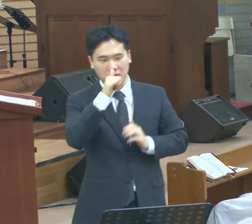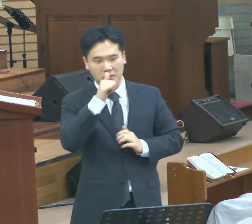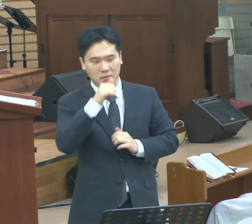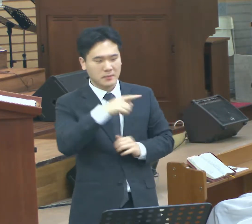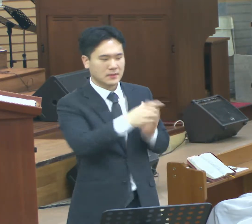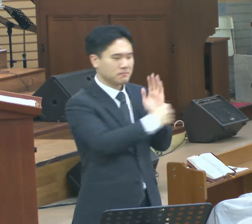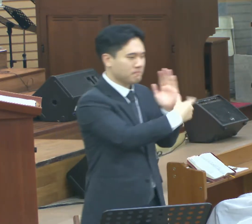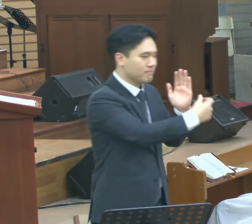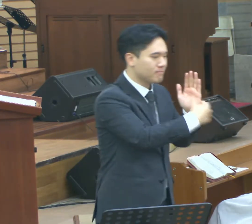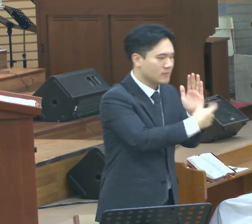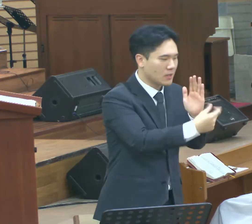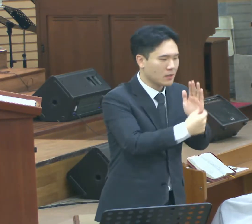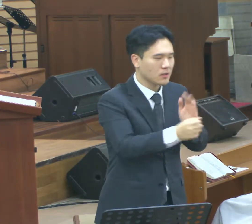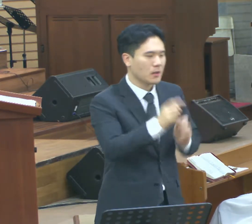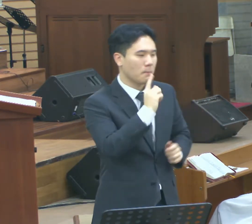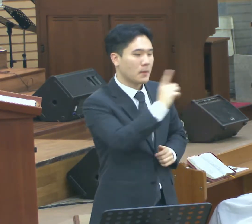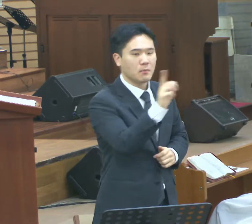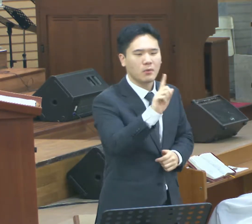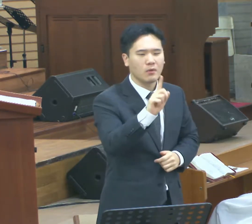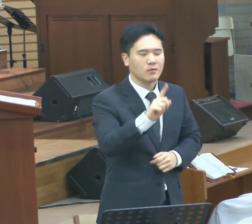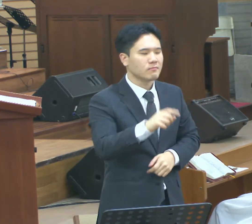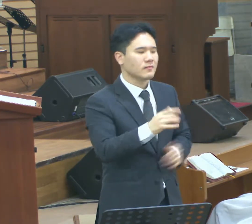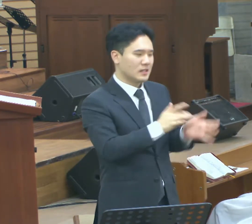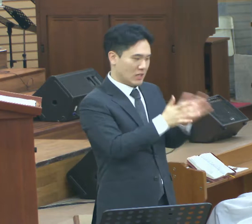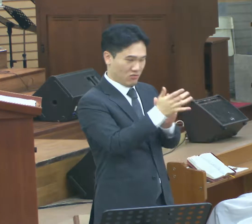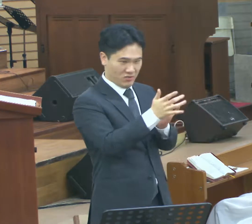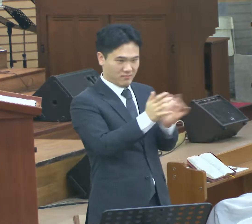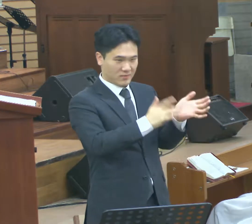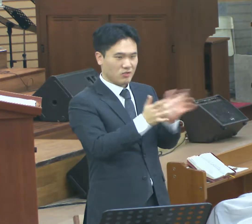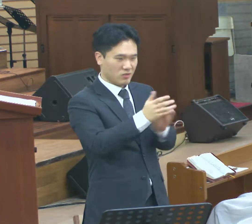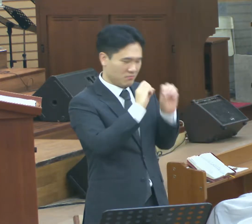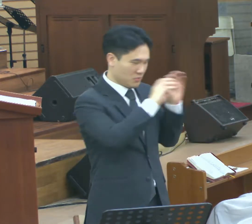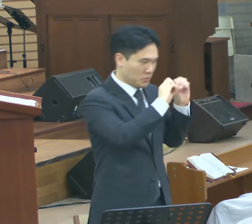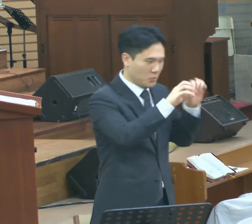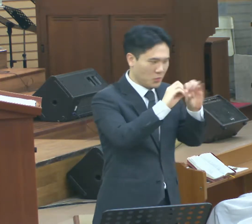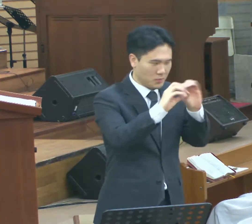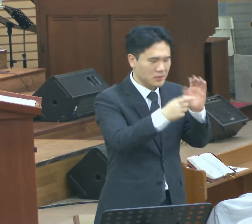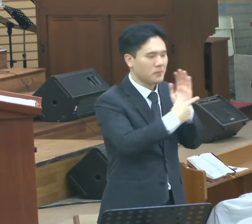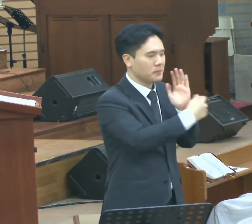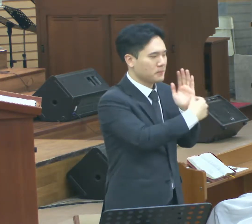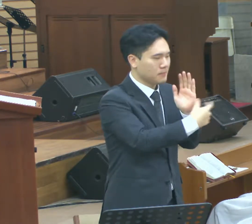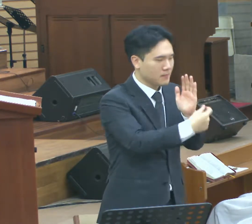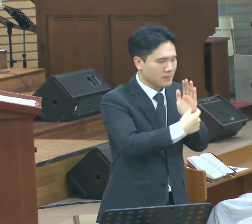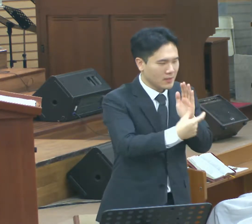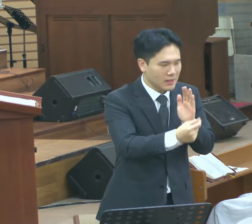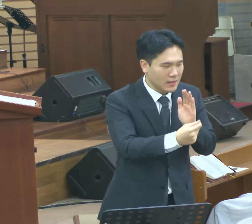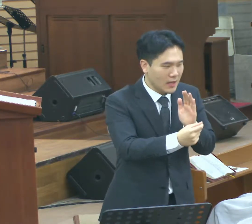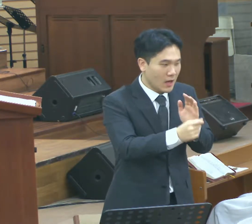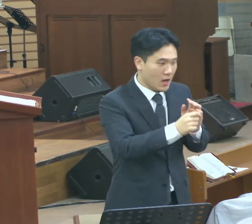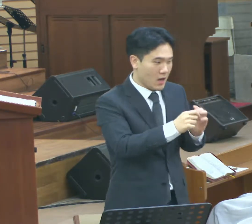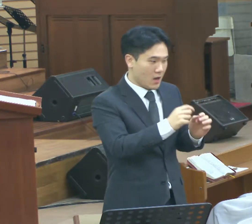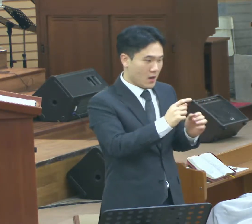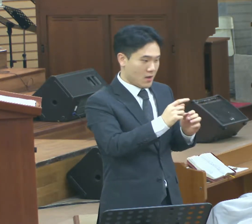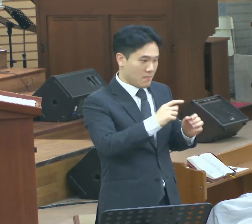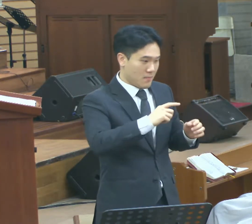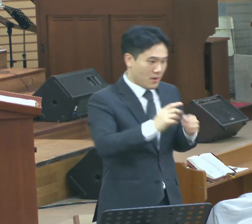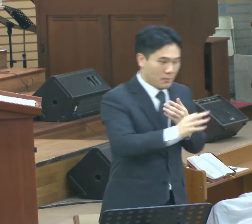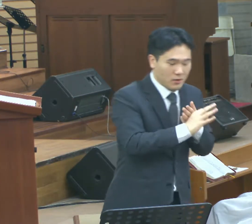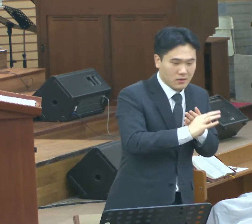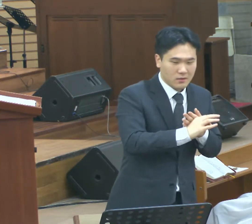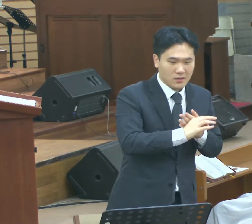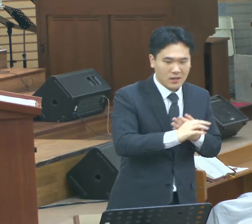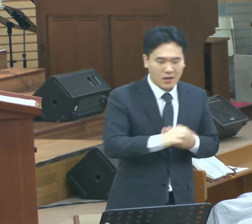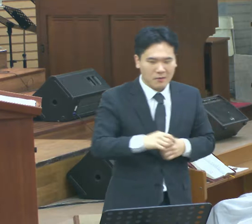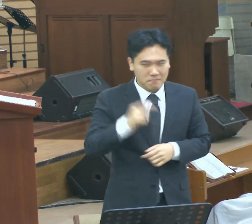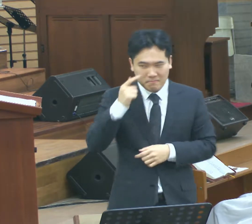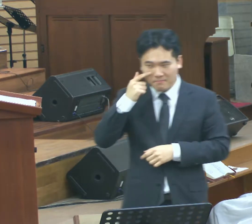전도하는 얘기를 이렇게 해요. 그러면 탁구장에 눈치 빠른 분들이 자 이제 우리 일어납시다. 이제 목사님 또 시작합니다.